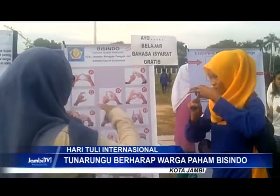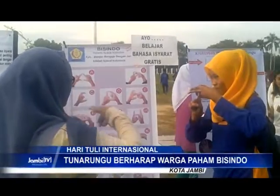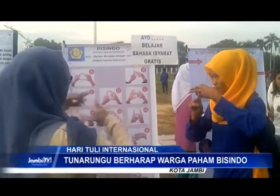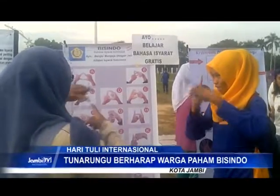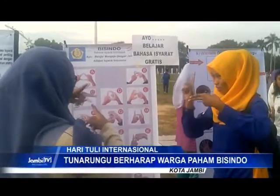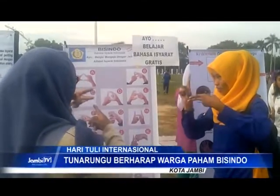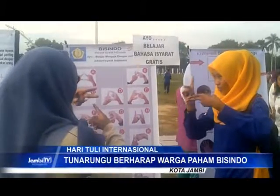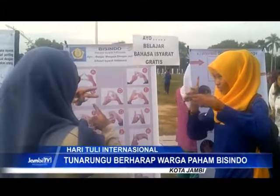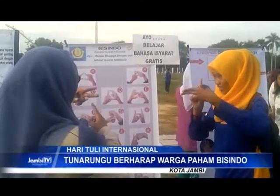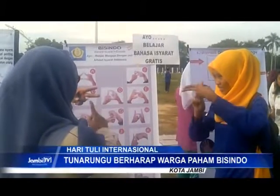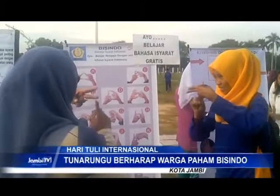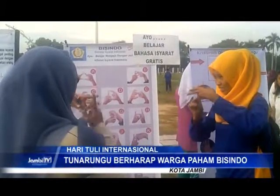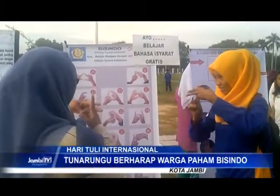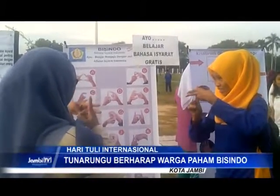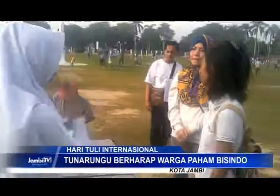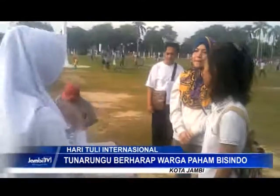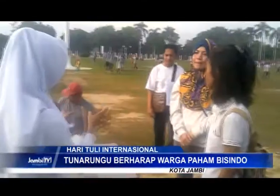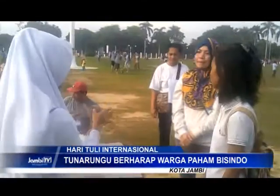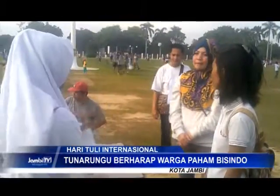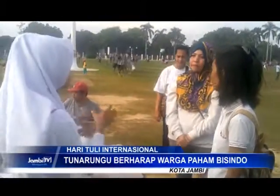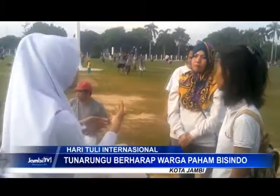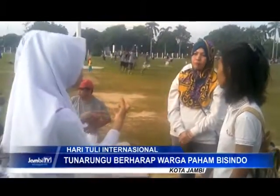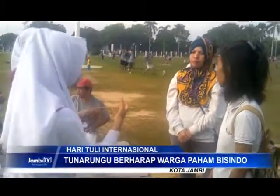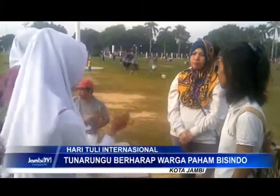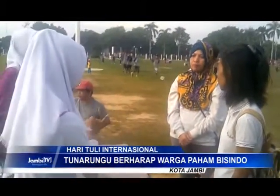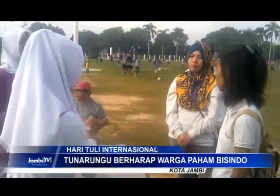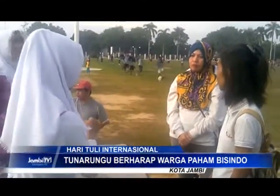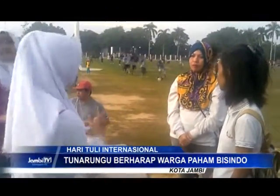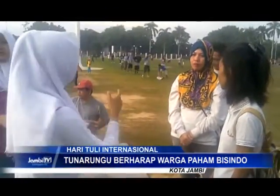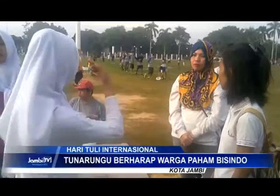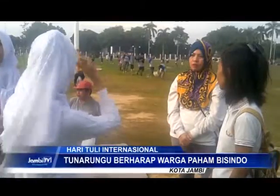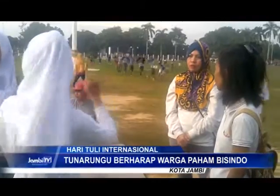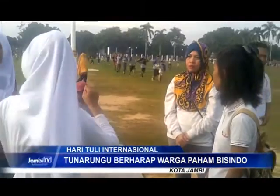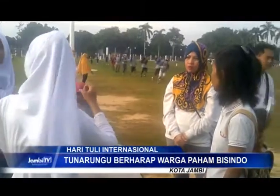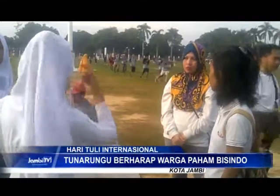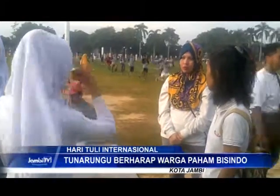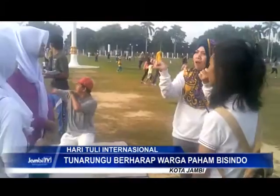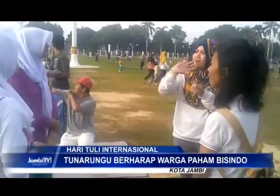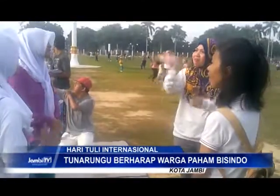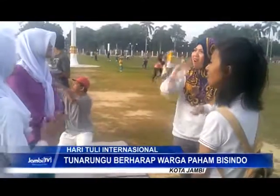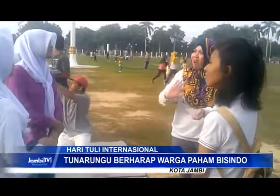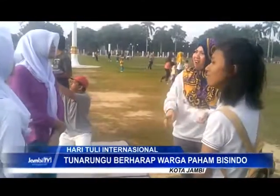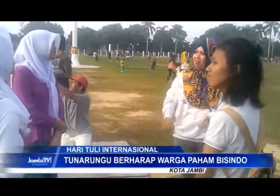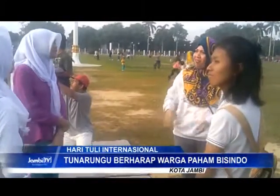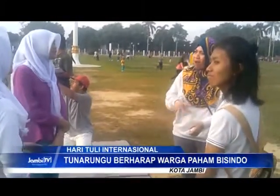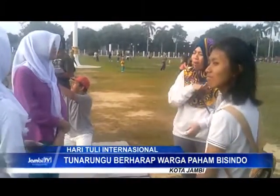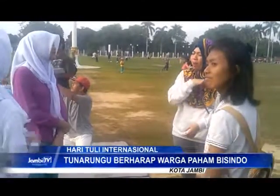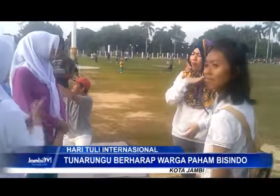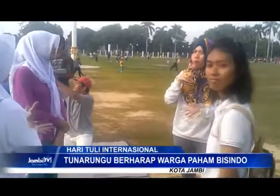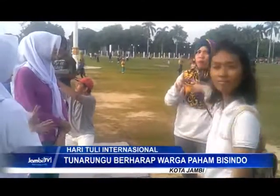ikut mempelajari bahasa isyarat Indonesia atau Bisindo yang menjadi bahasa harian para komunitas